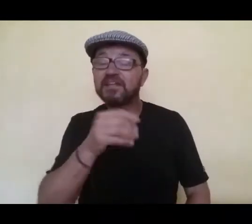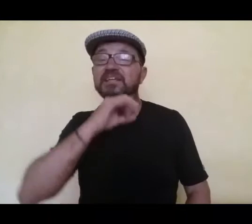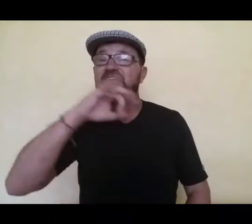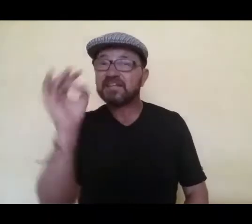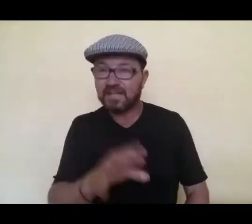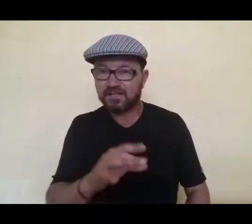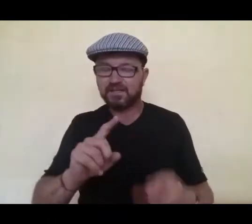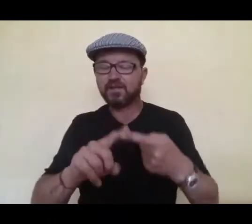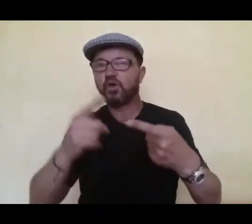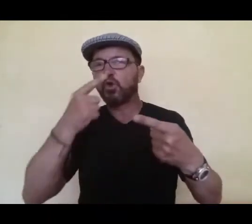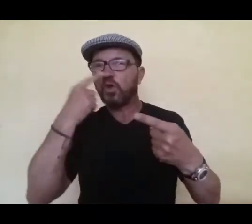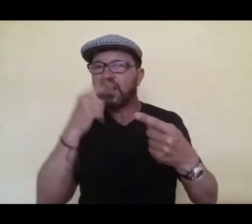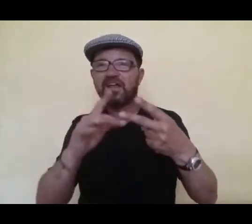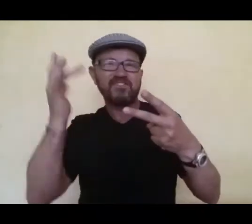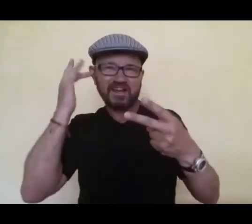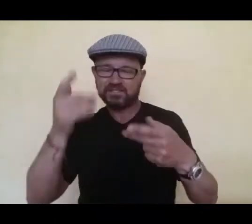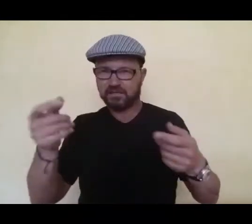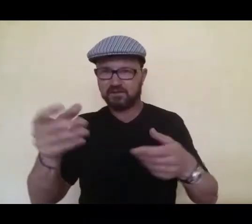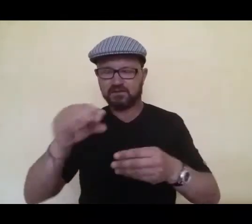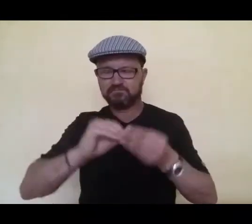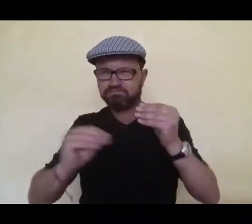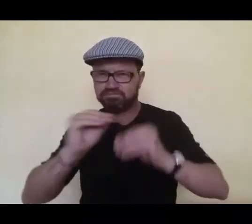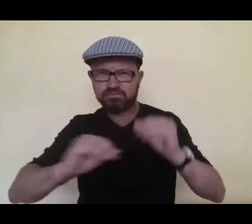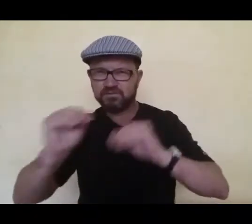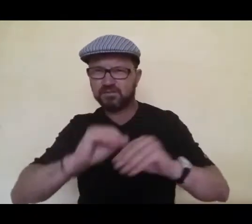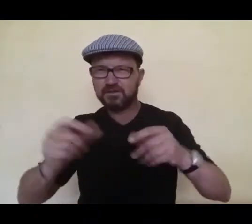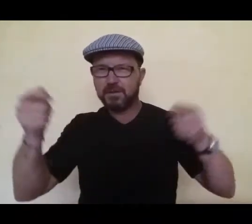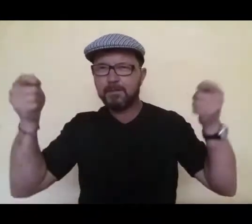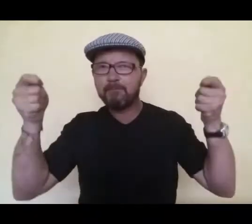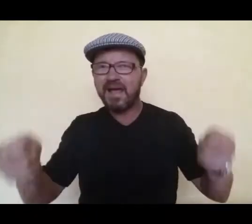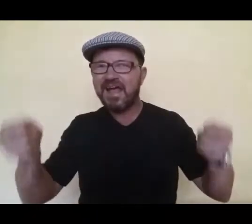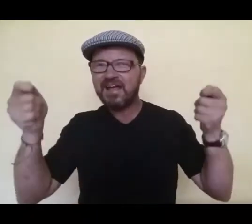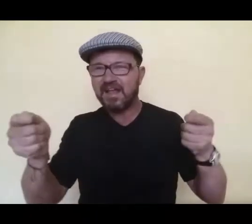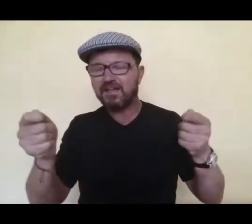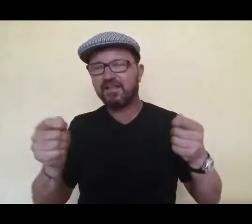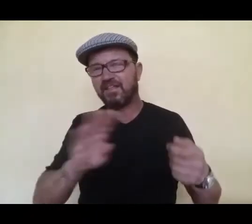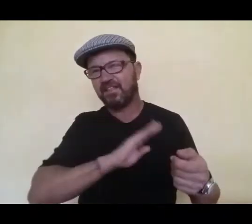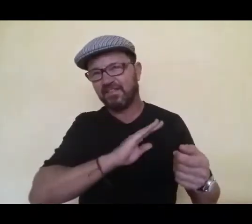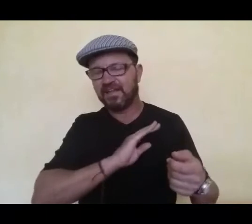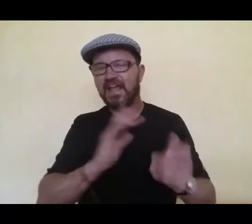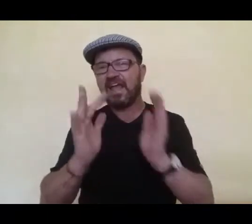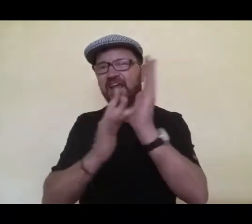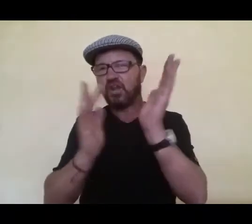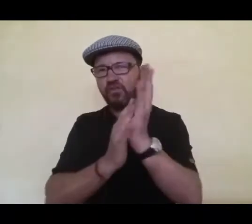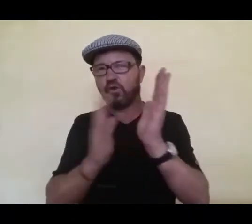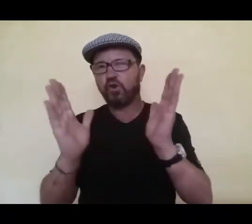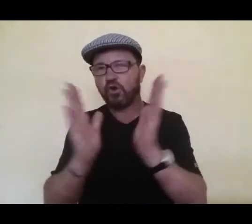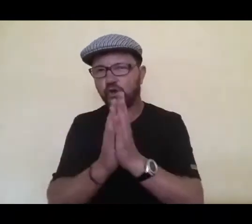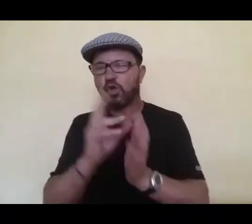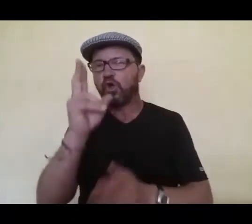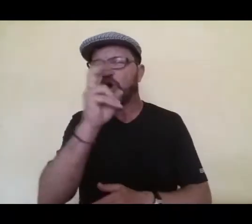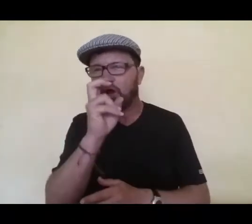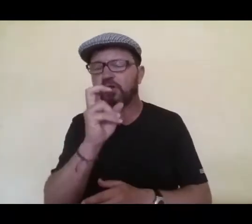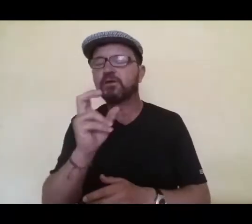Europa. 4-2 ganó el Madrid tras prórroga con 3 goles de Cristiano Ronaldo, que ha marcado 5 en los 2 partidos contra el